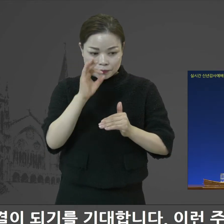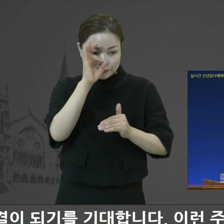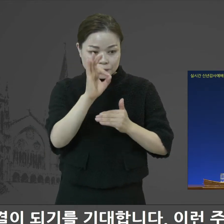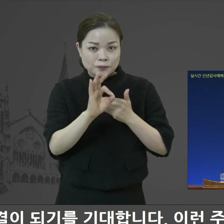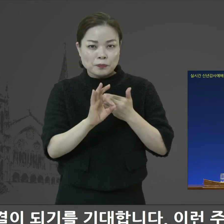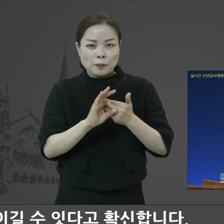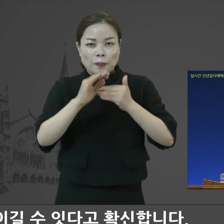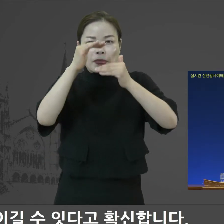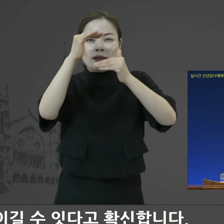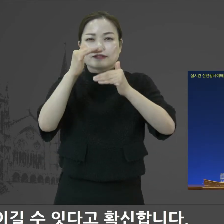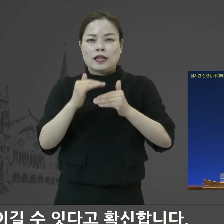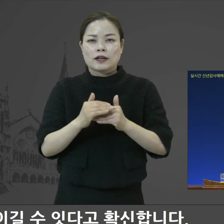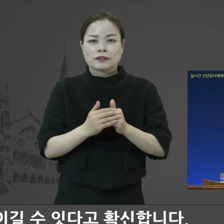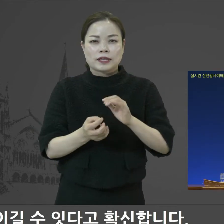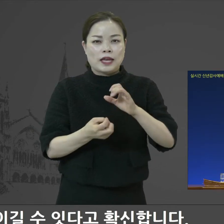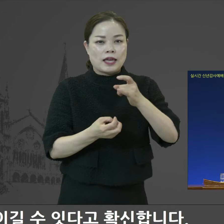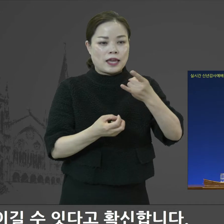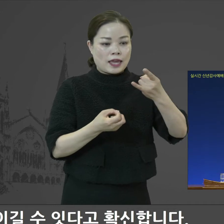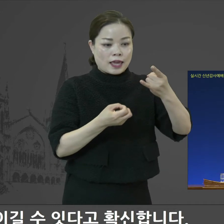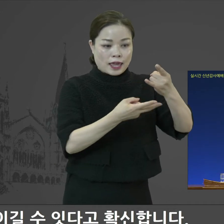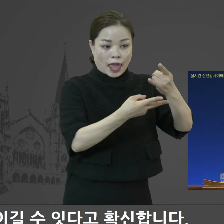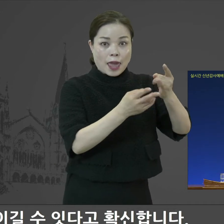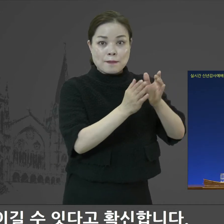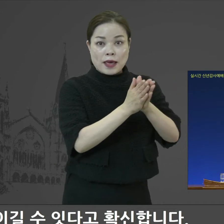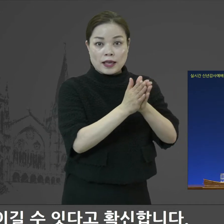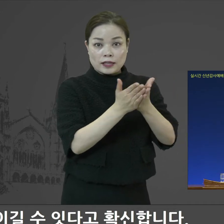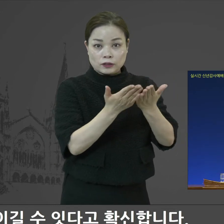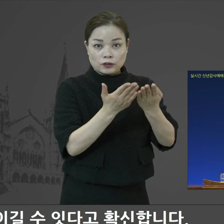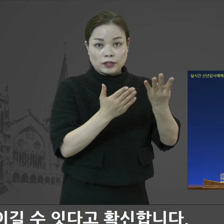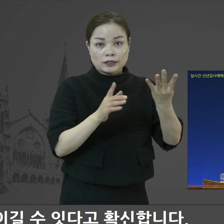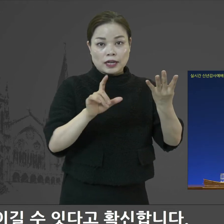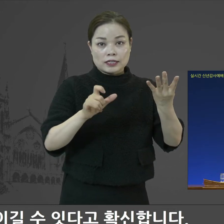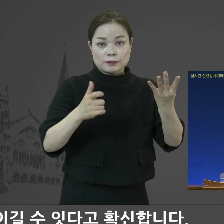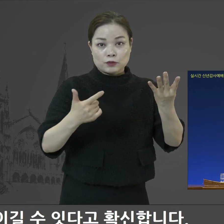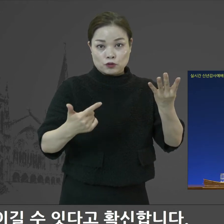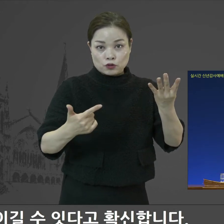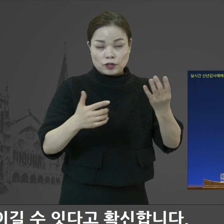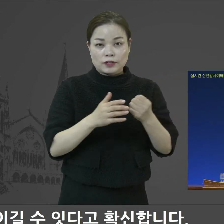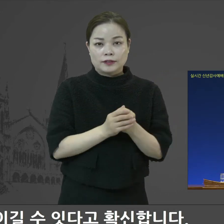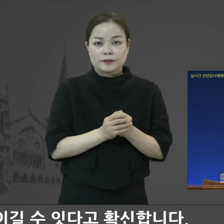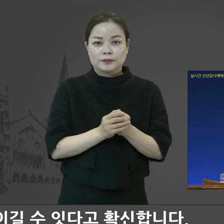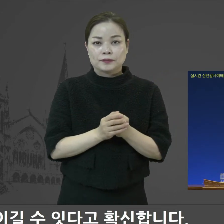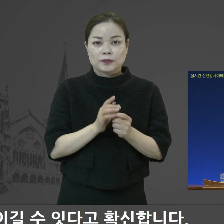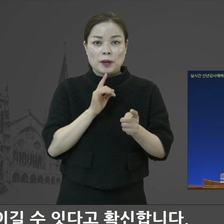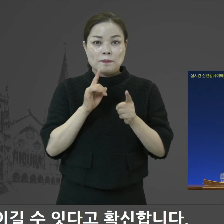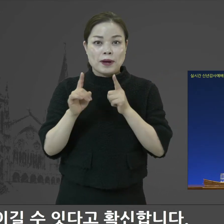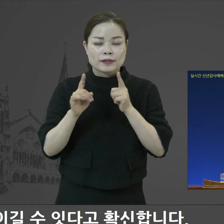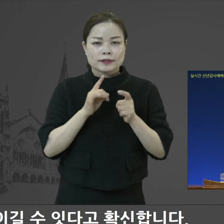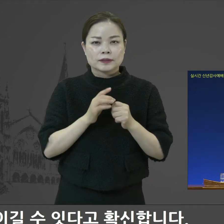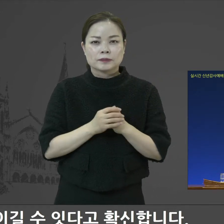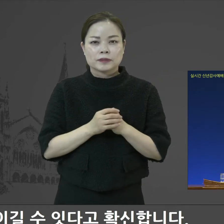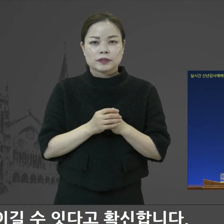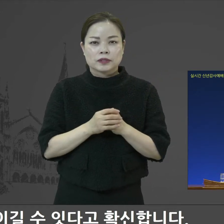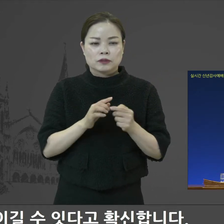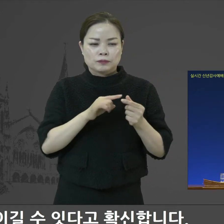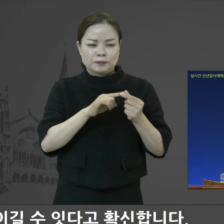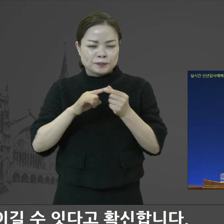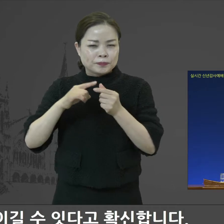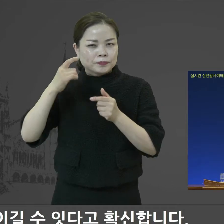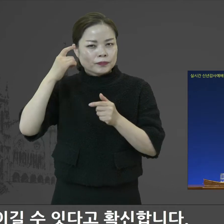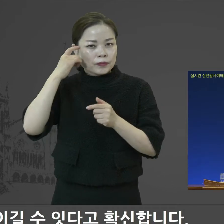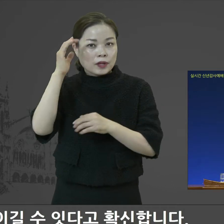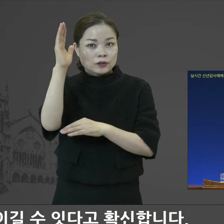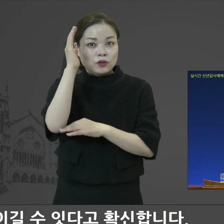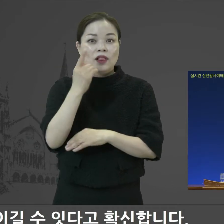보십시다. 오늘 본문은 에베소서 4장 16절 말씀인데, 사실 저는 이 말씀을, 이 구절을 가지고